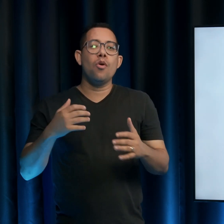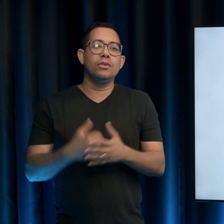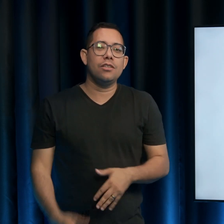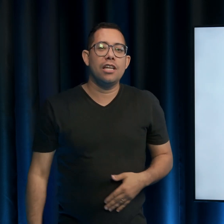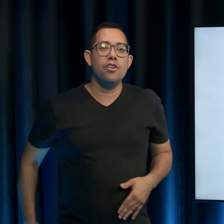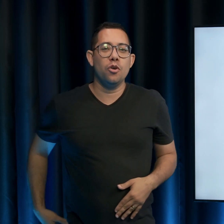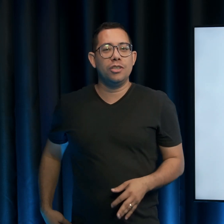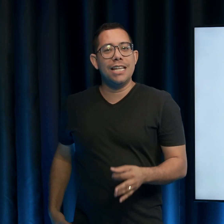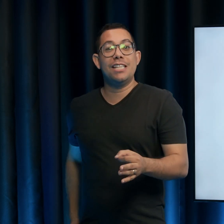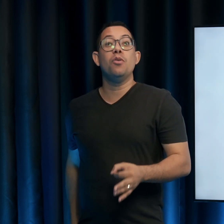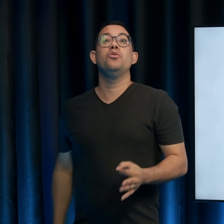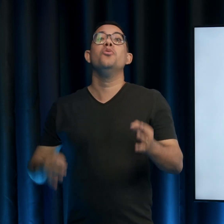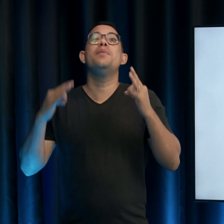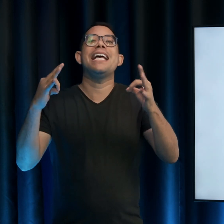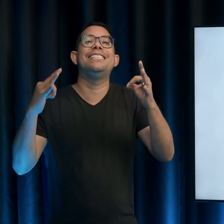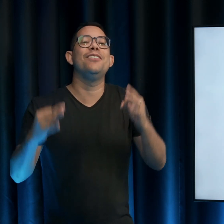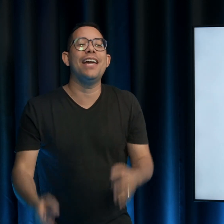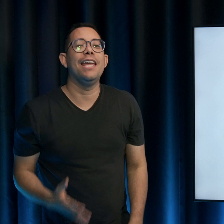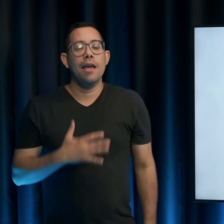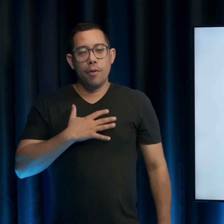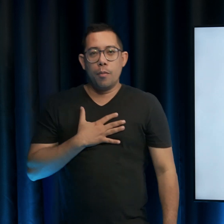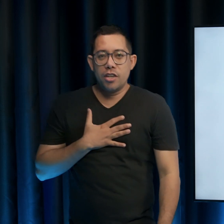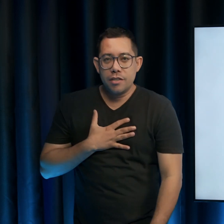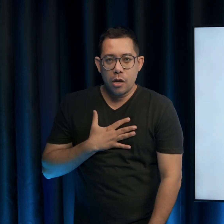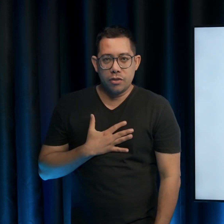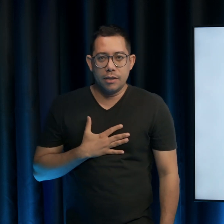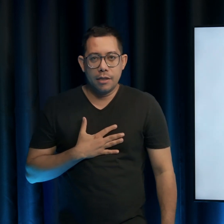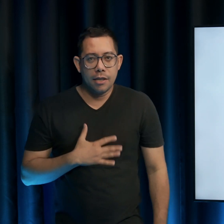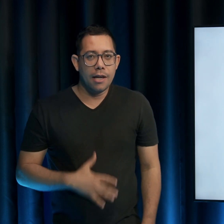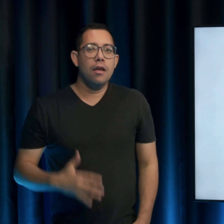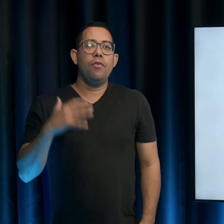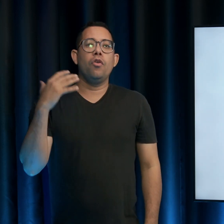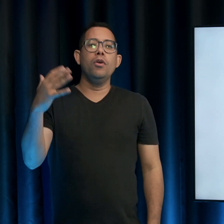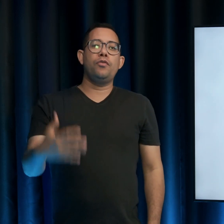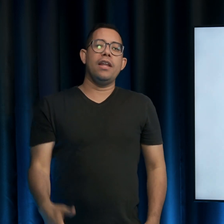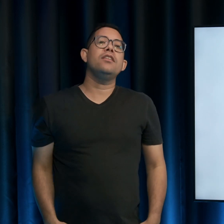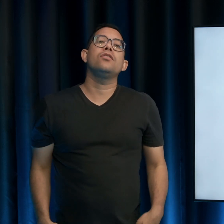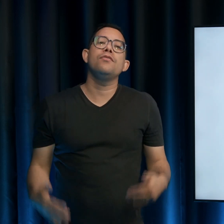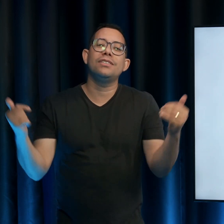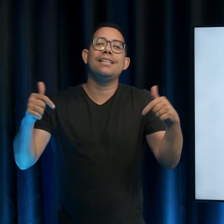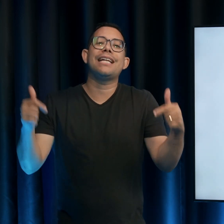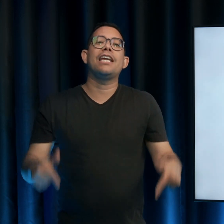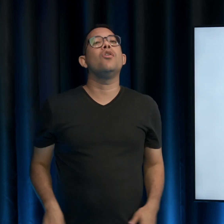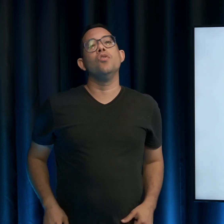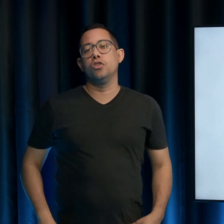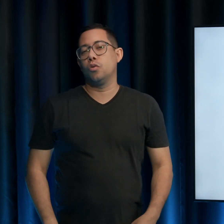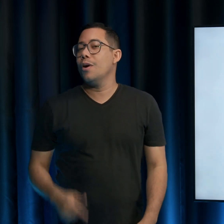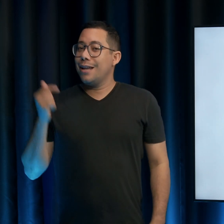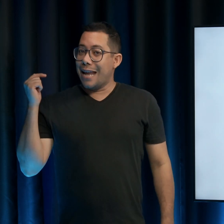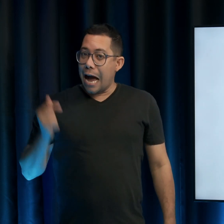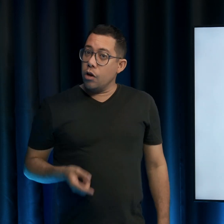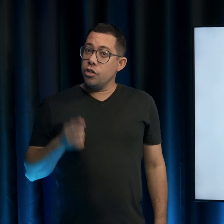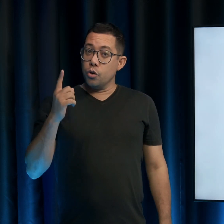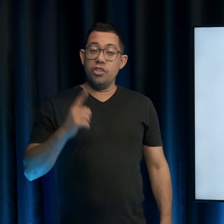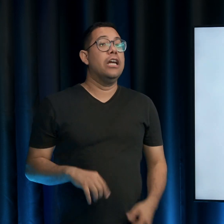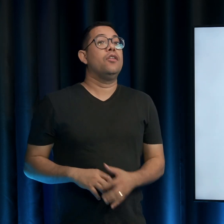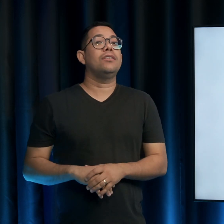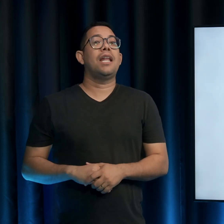contexto religioso cristão do Brasil, hein? Meu nome é Gesiel Santana, fico muito feliz que você está aqui conosco. Na aula de hoje, nós estaremos